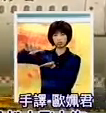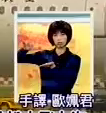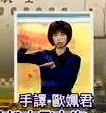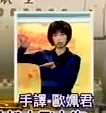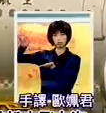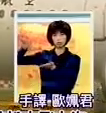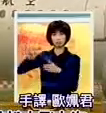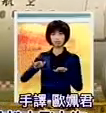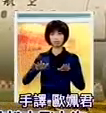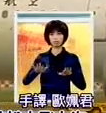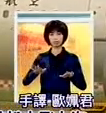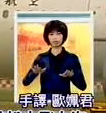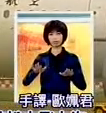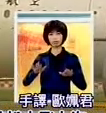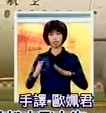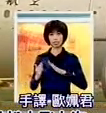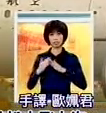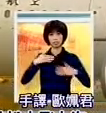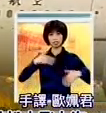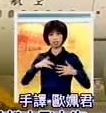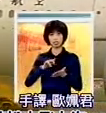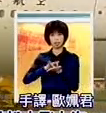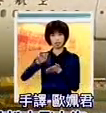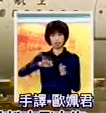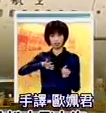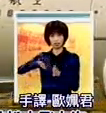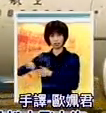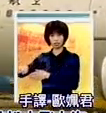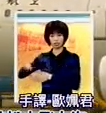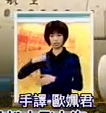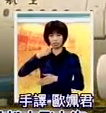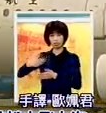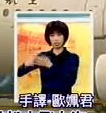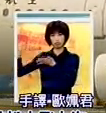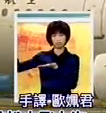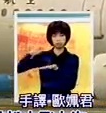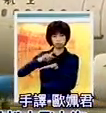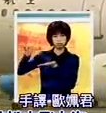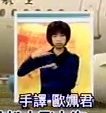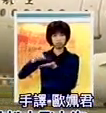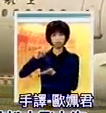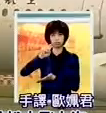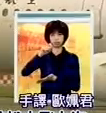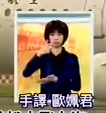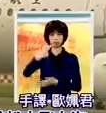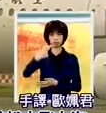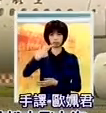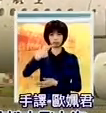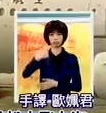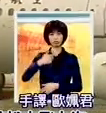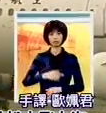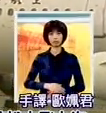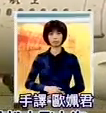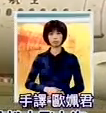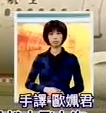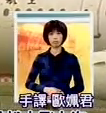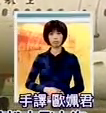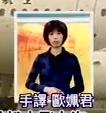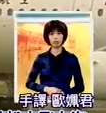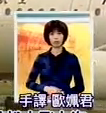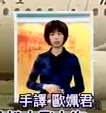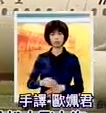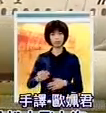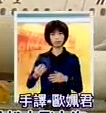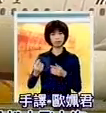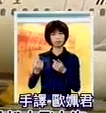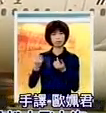实上呢，今天除了这个复兴航空之外呢，一共是有16个直航的航班哦，是分